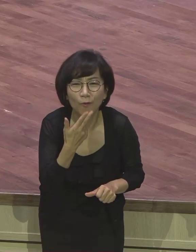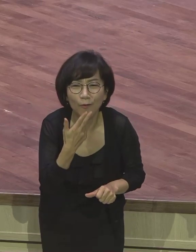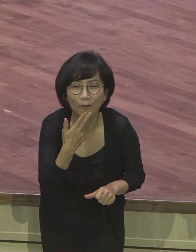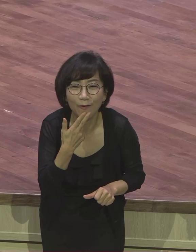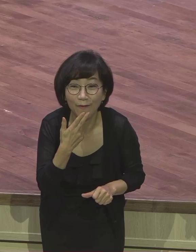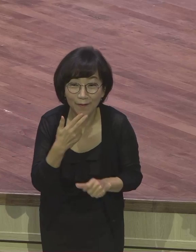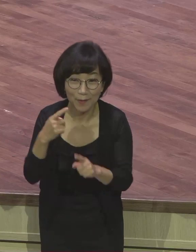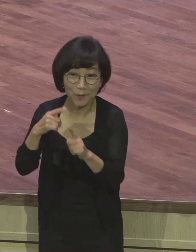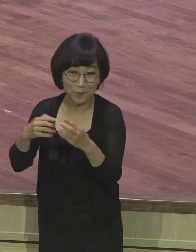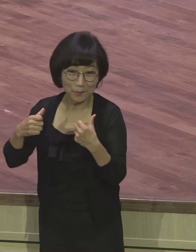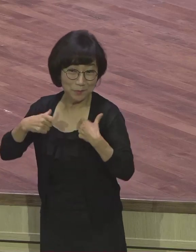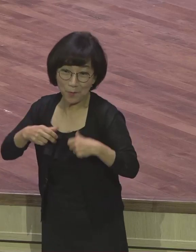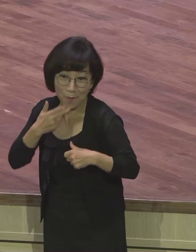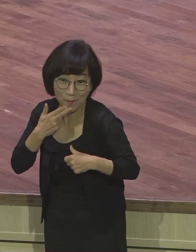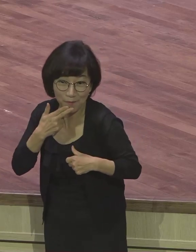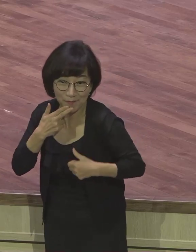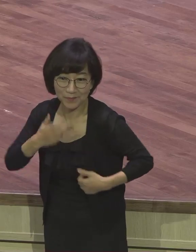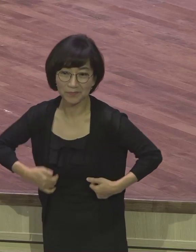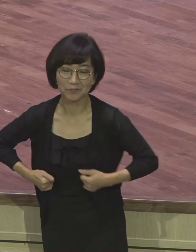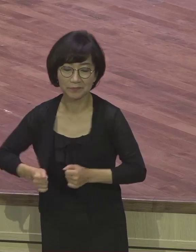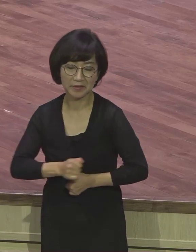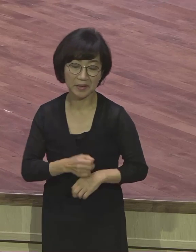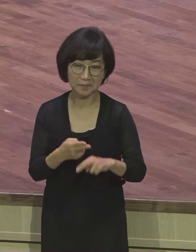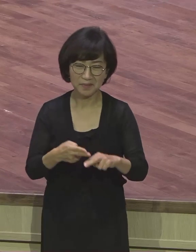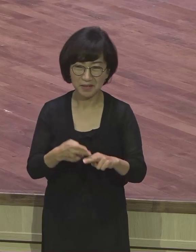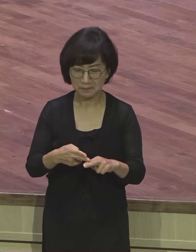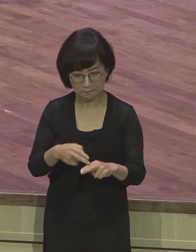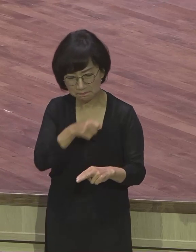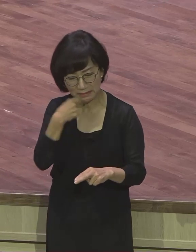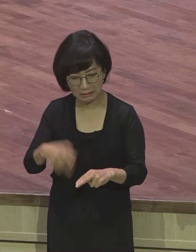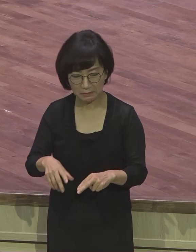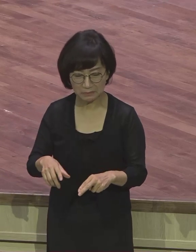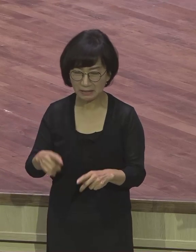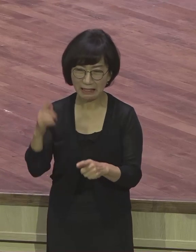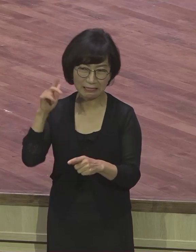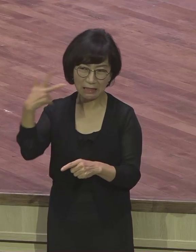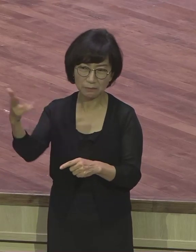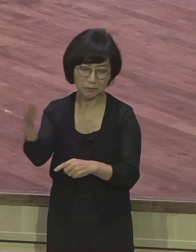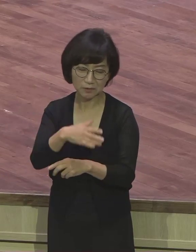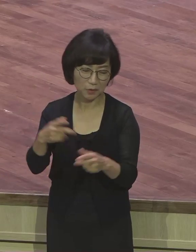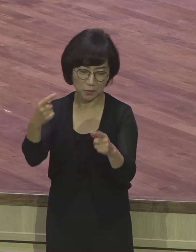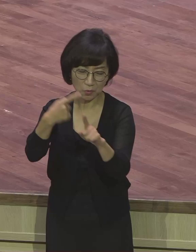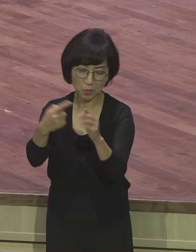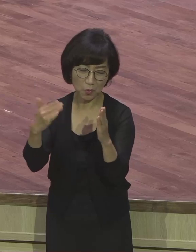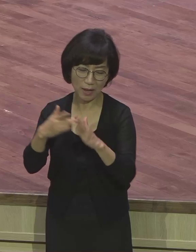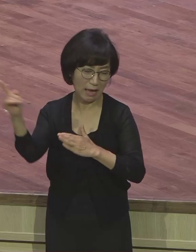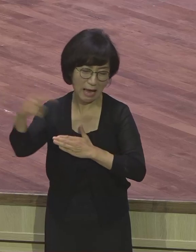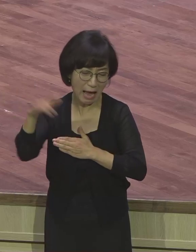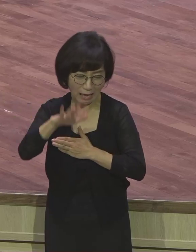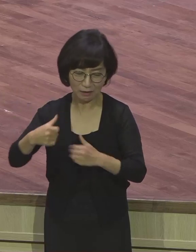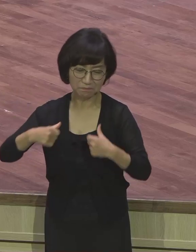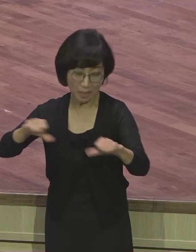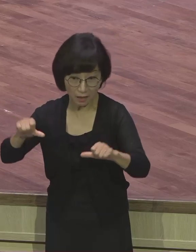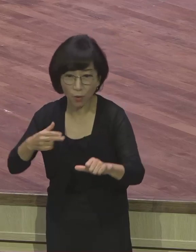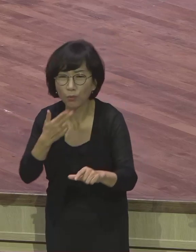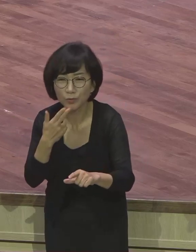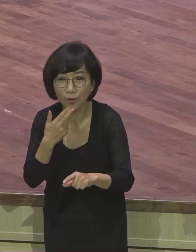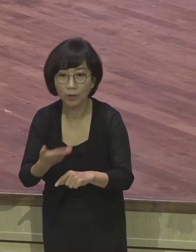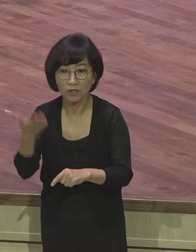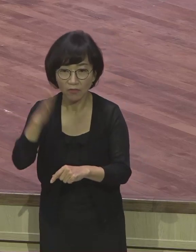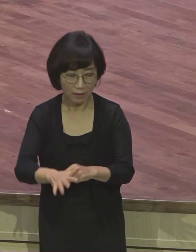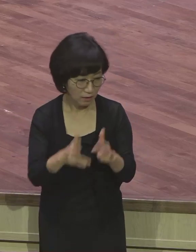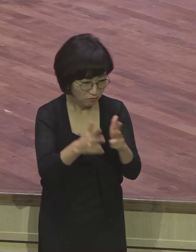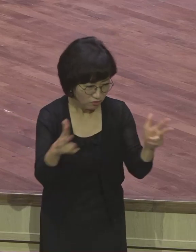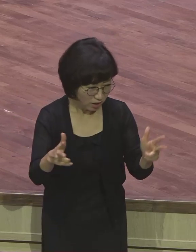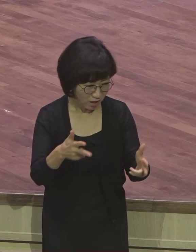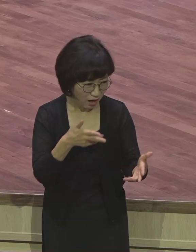주방 가서 뭐 어떻게 뭐 시험 들었다고 그런 사람 별로 없는데 주차해서 왔다 그냥 가버려. 주차할 데 없으면 그냥